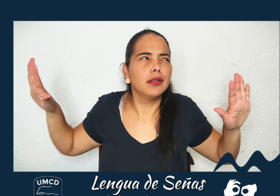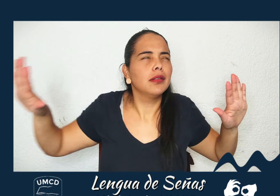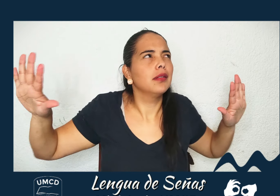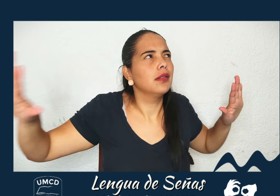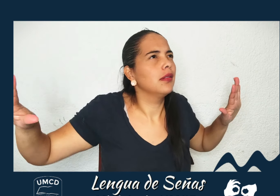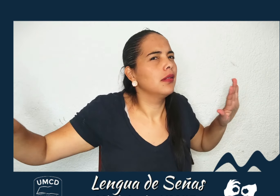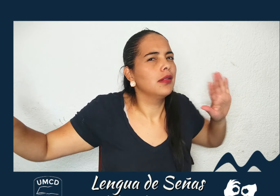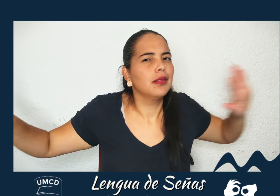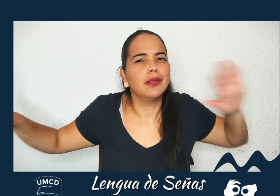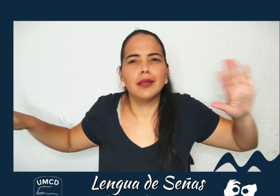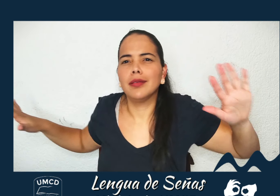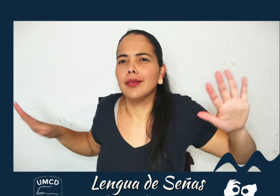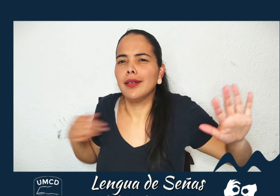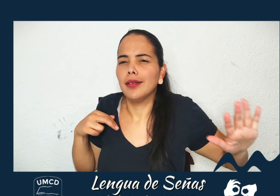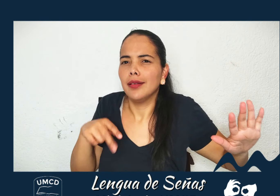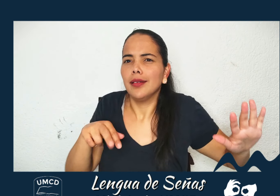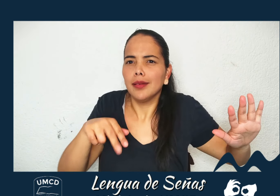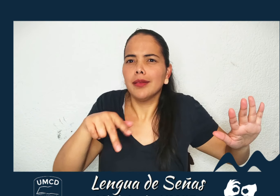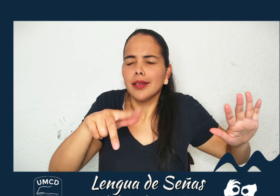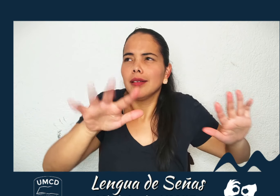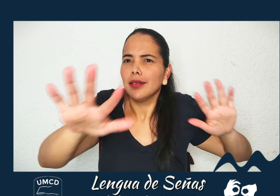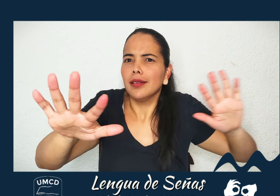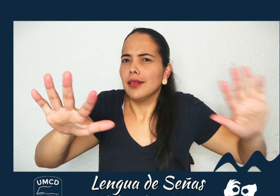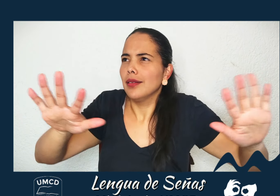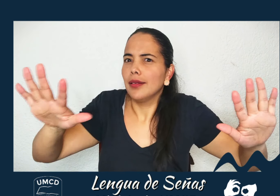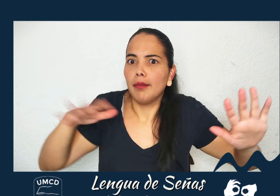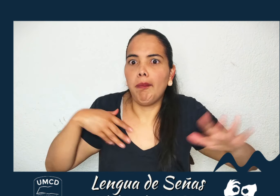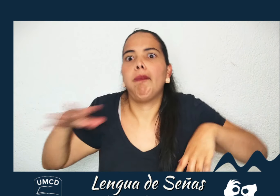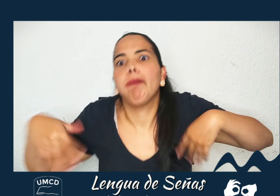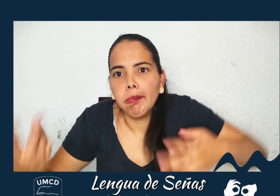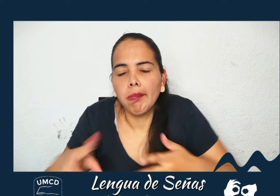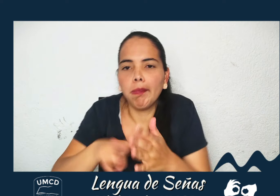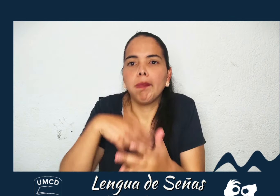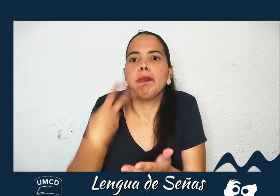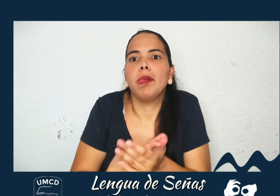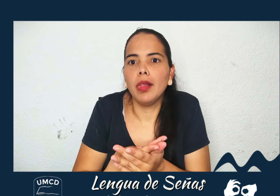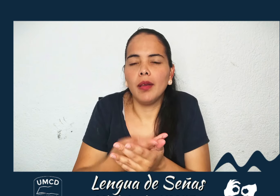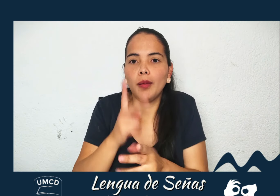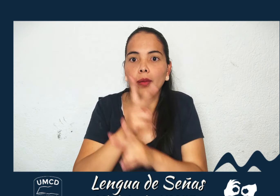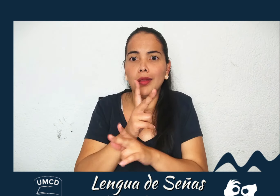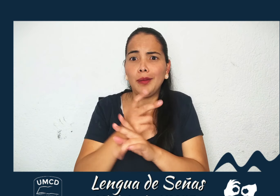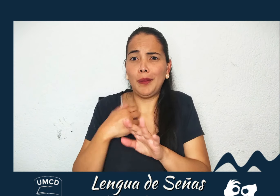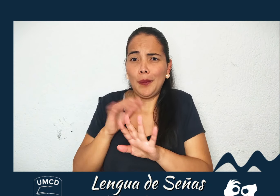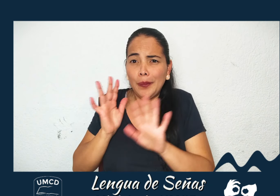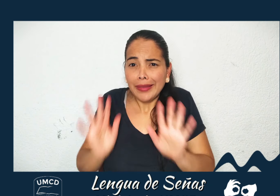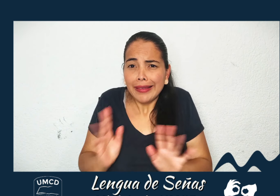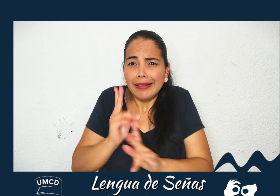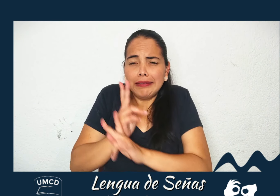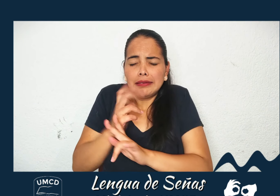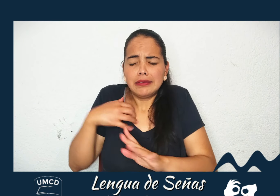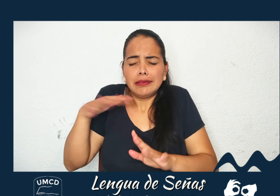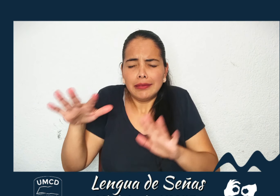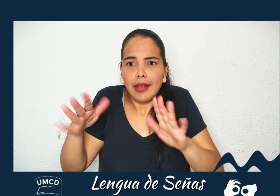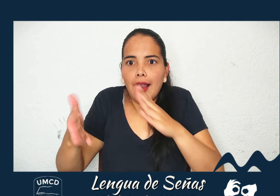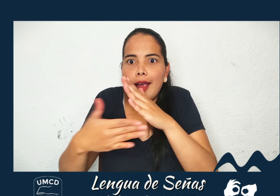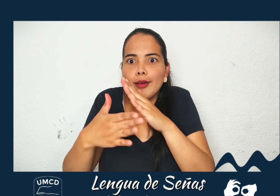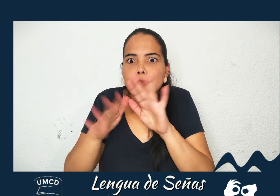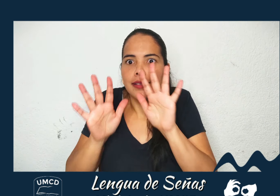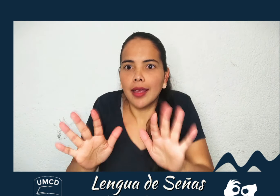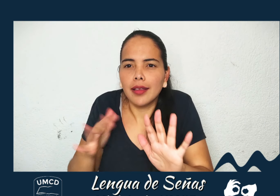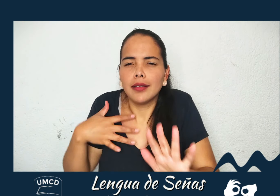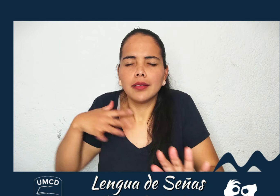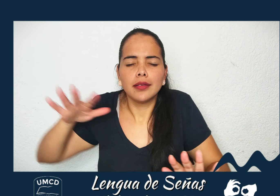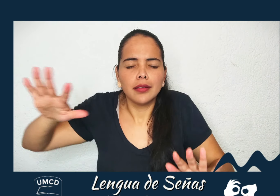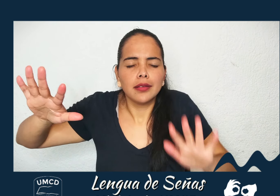mirando con mis manos, iba tanteando para ver si no había ningún tropiezo. Y con mucho cuidado llegué a la